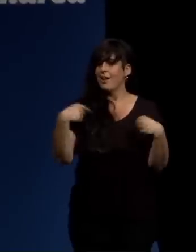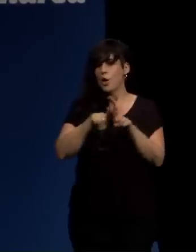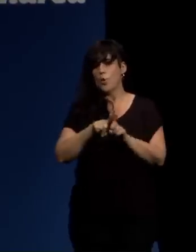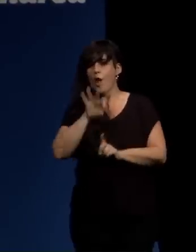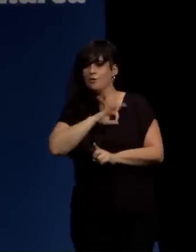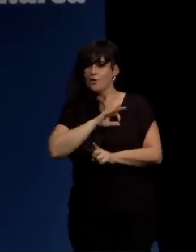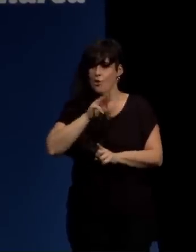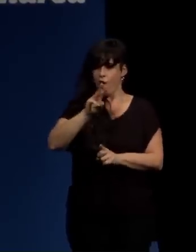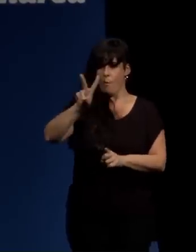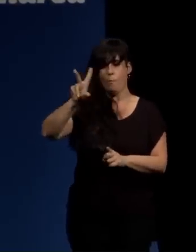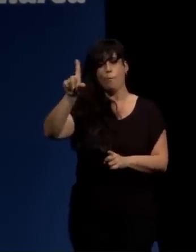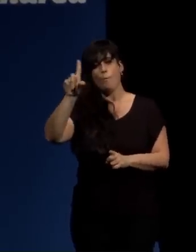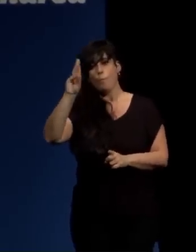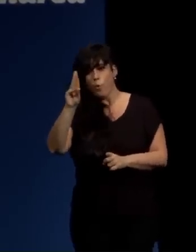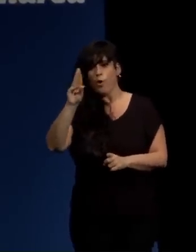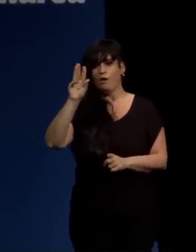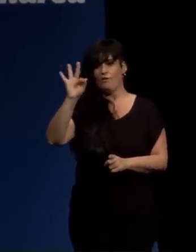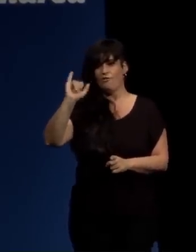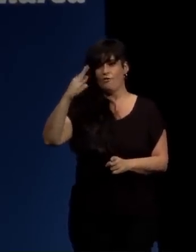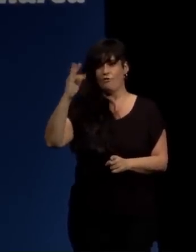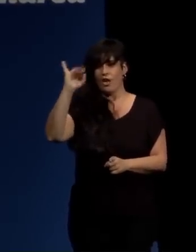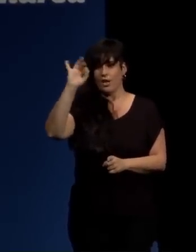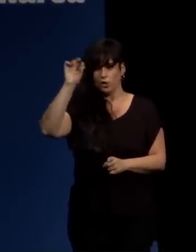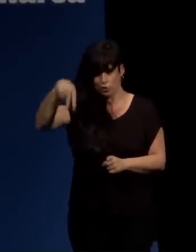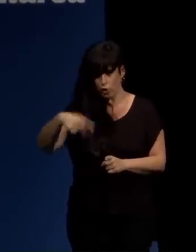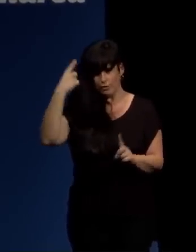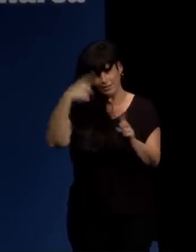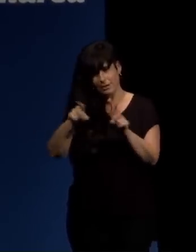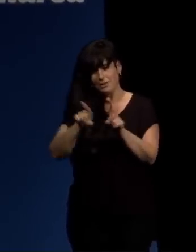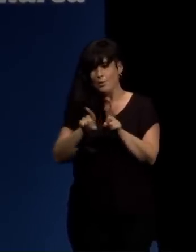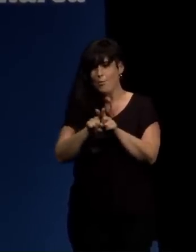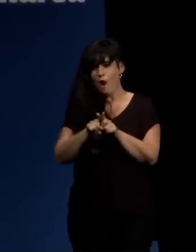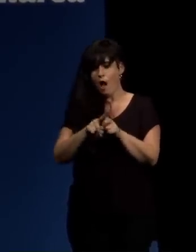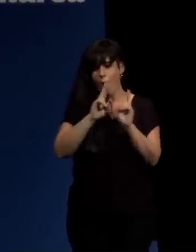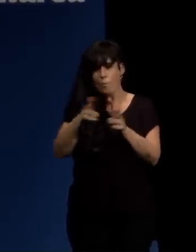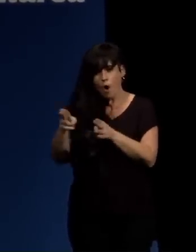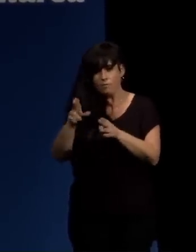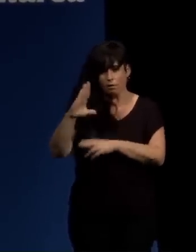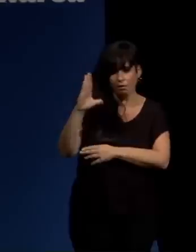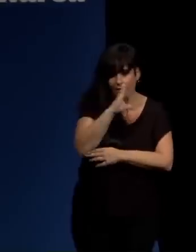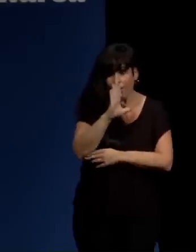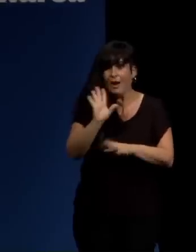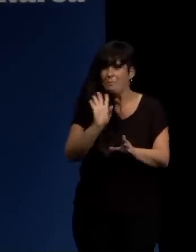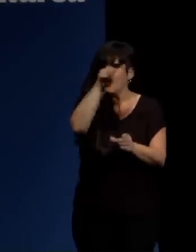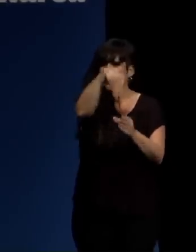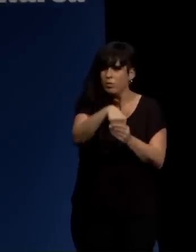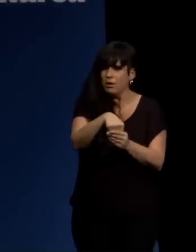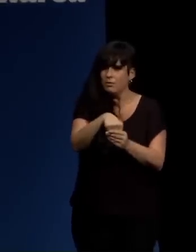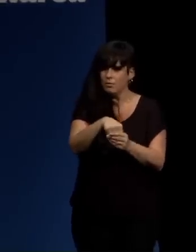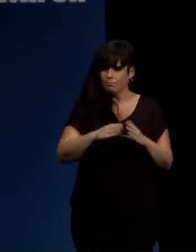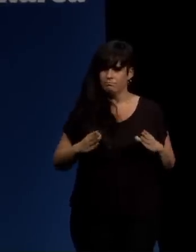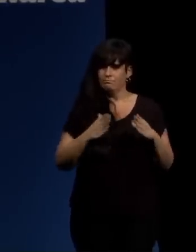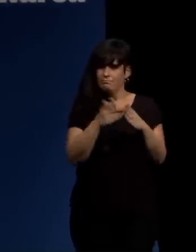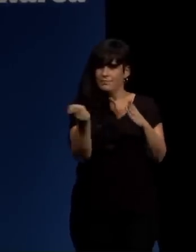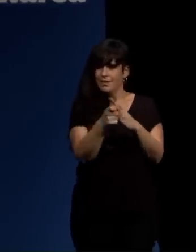pero debaixo desas sabas que están nun coche ocultando cadáveres está a sangue dos miles de traballadores do sector naval despedidos